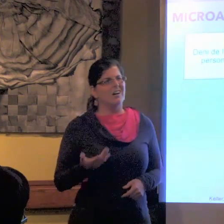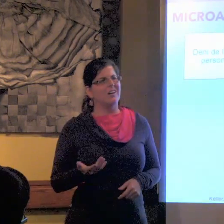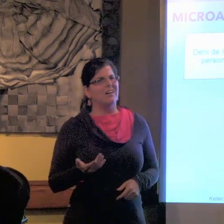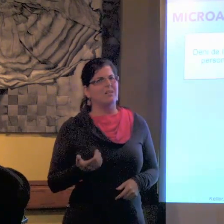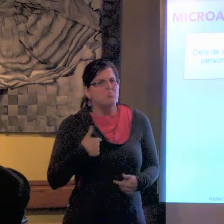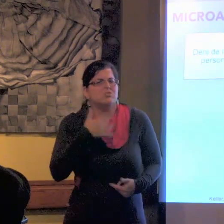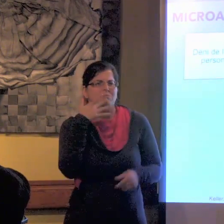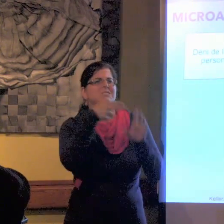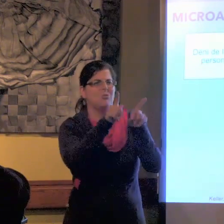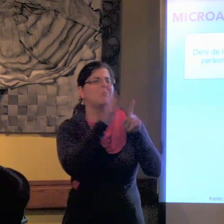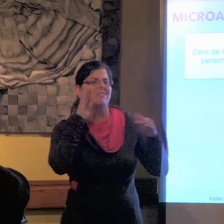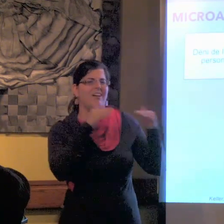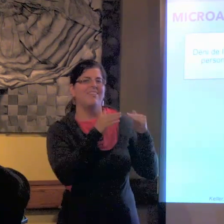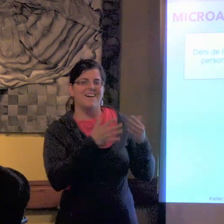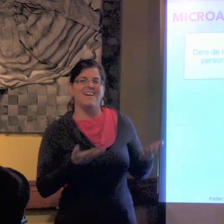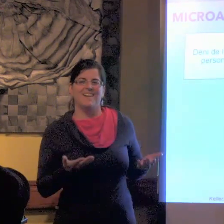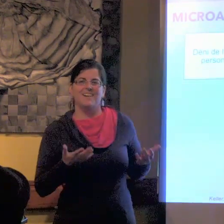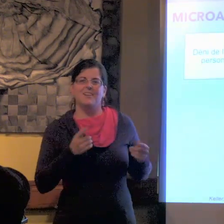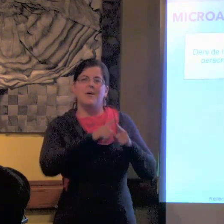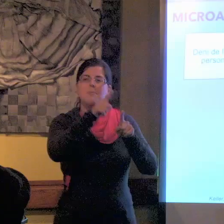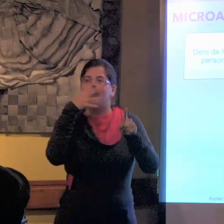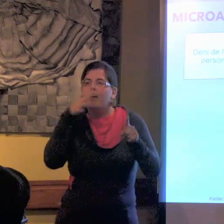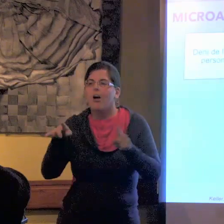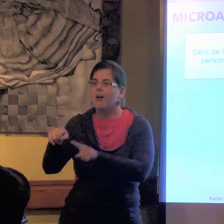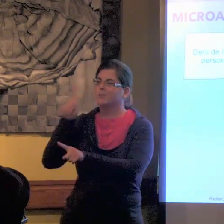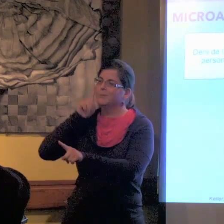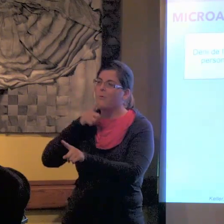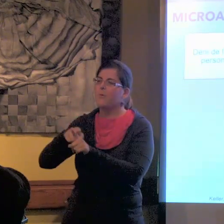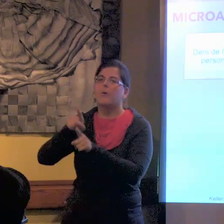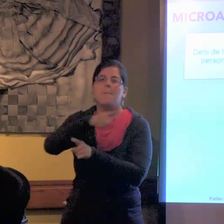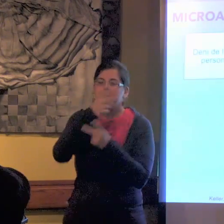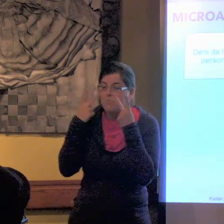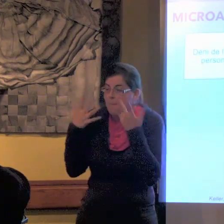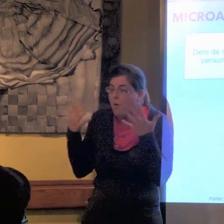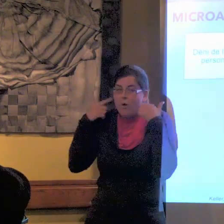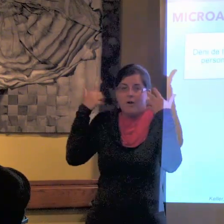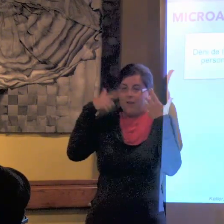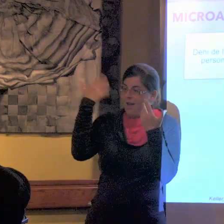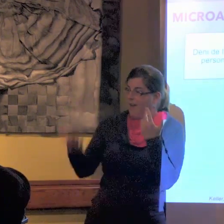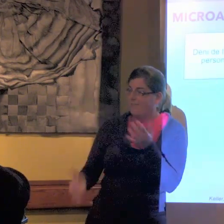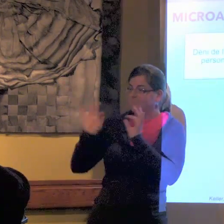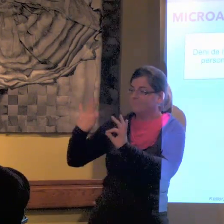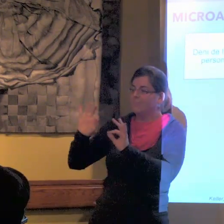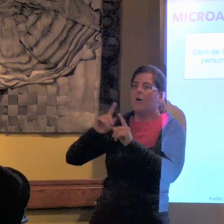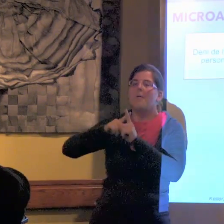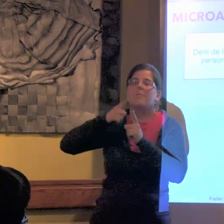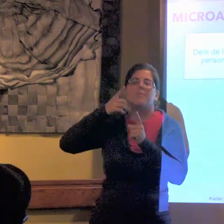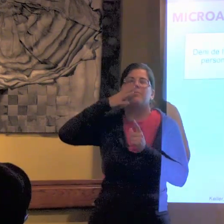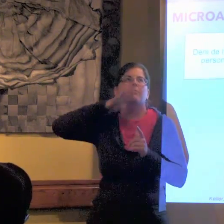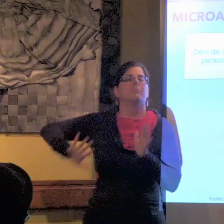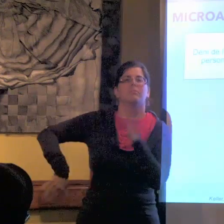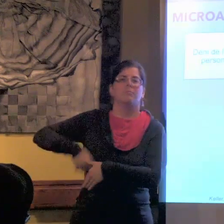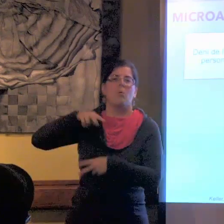toi. Comment elle se sent, cette personne sourde? Elle veut participer au même titre que tous les autres employés de l'entreprise. Là. Donc, c'est sûr que la